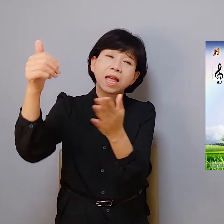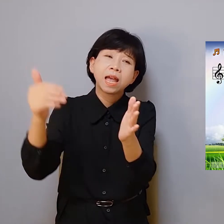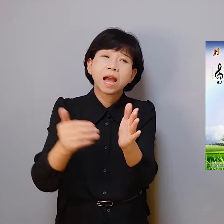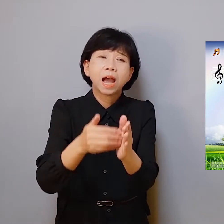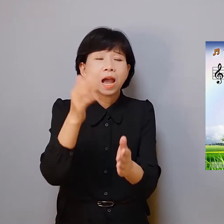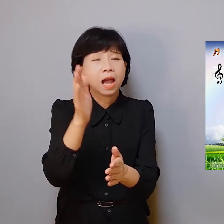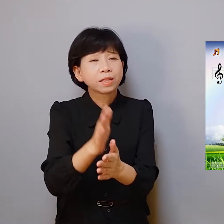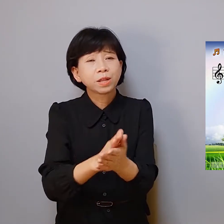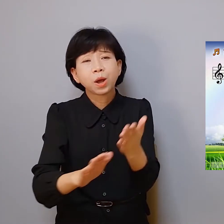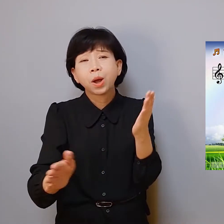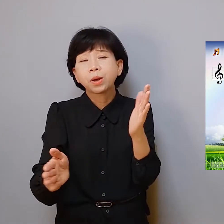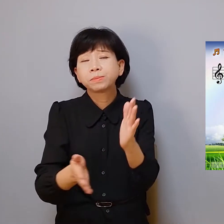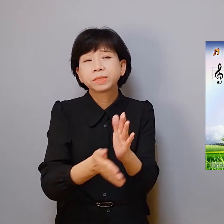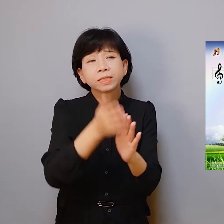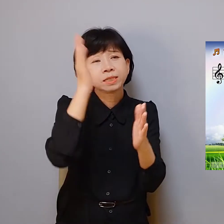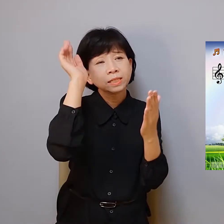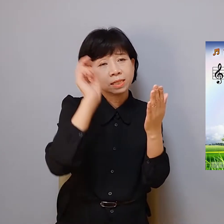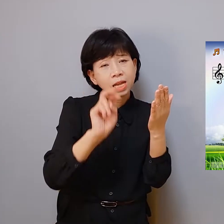성삼위일체께